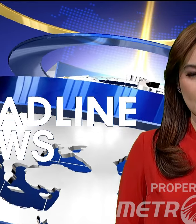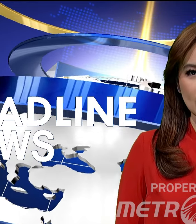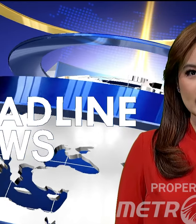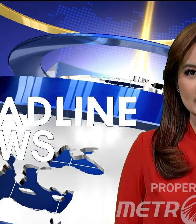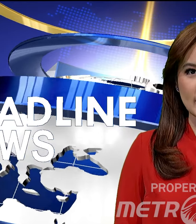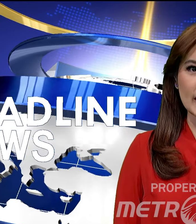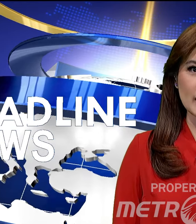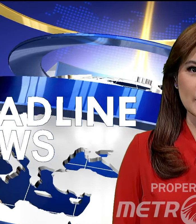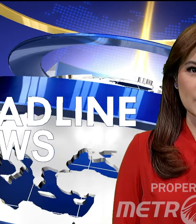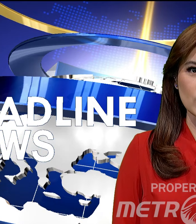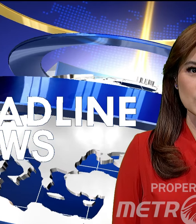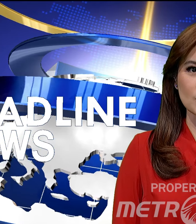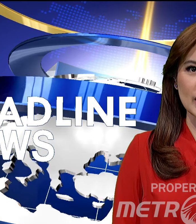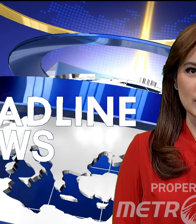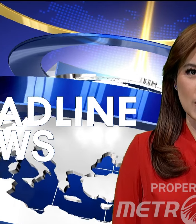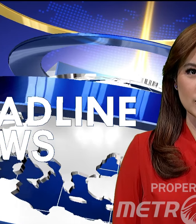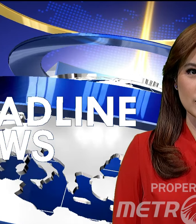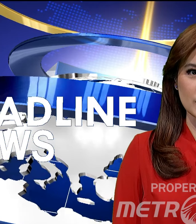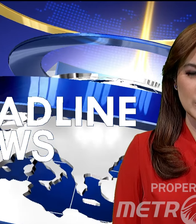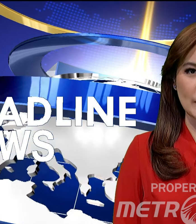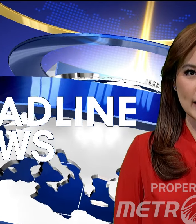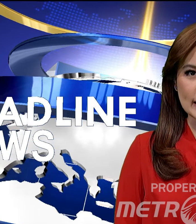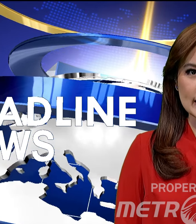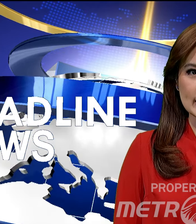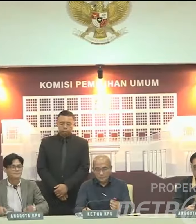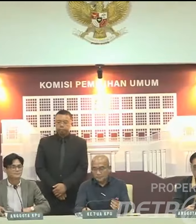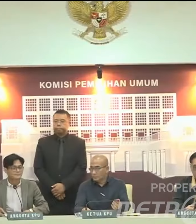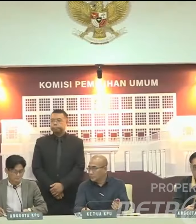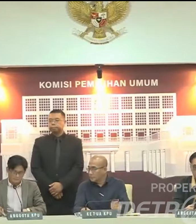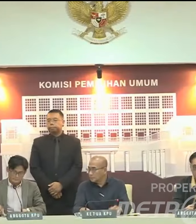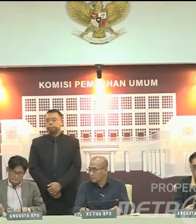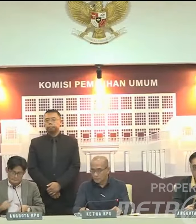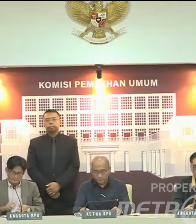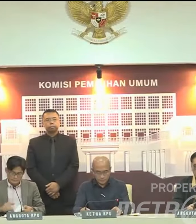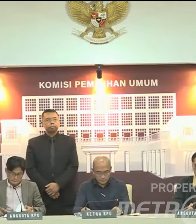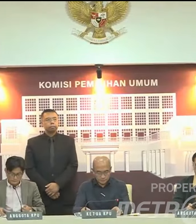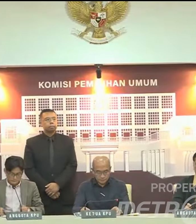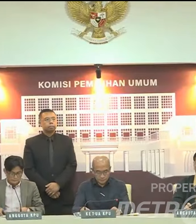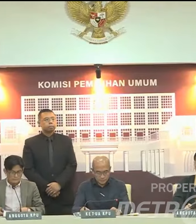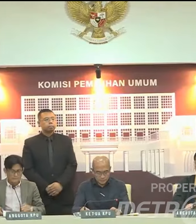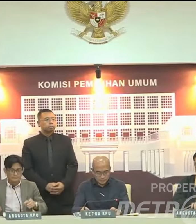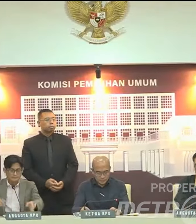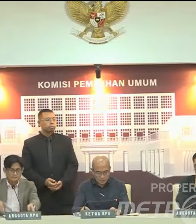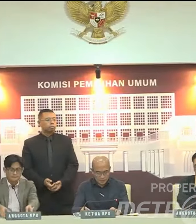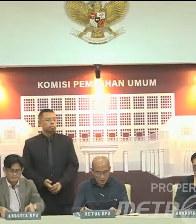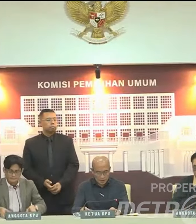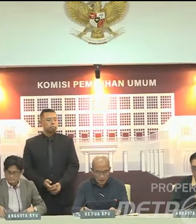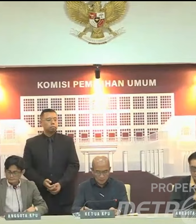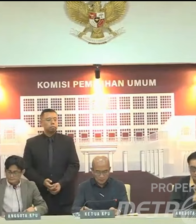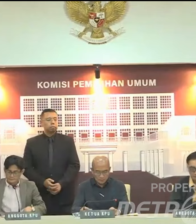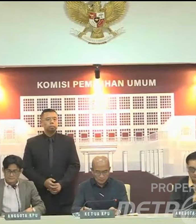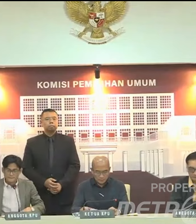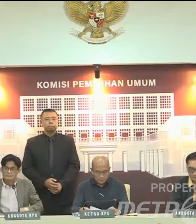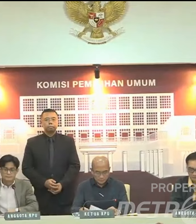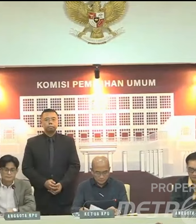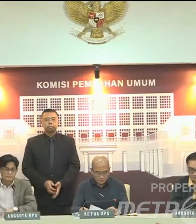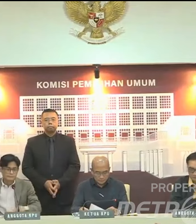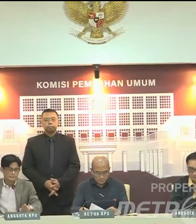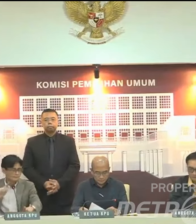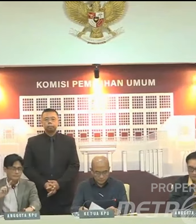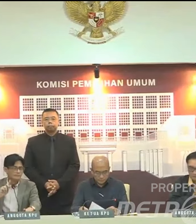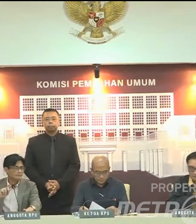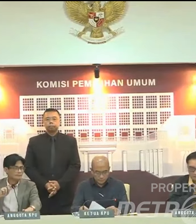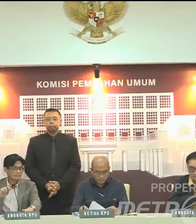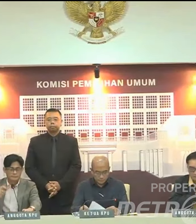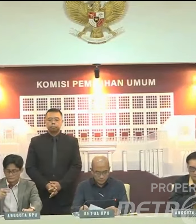di kantor KPU RI Jakarta pada pukul 9 waktu Indonesia Barat dan disiarkan secara langsung. Proses rekapitulasi ini akan